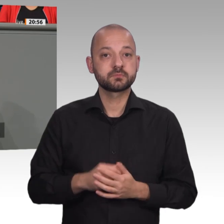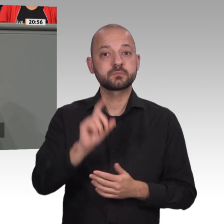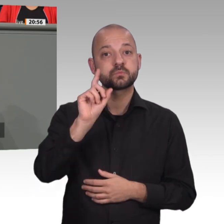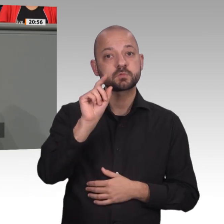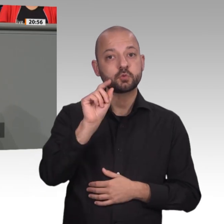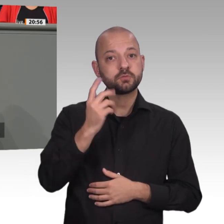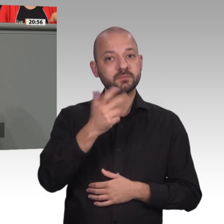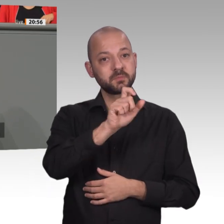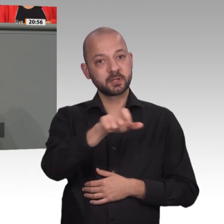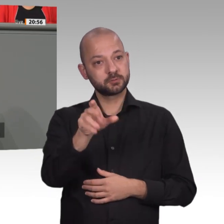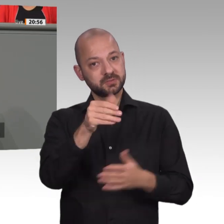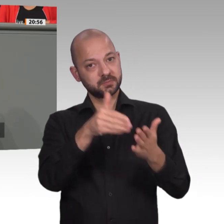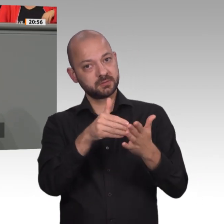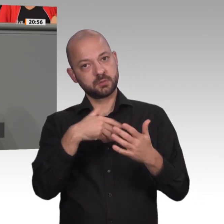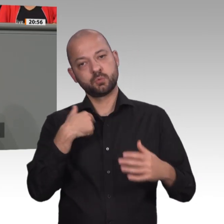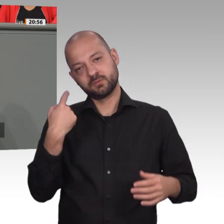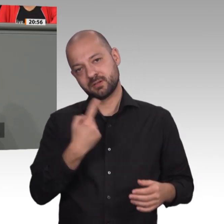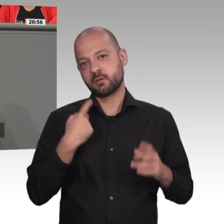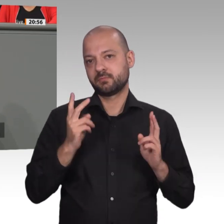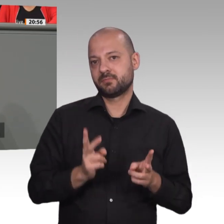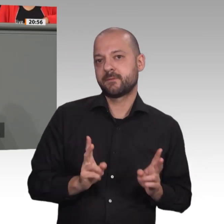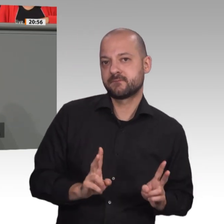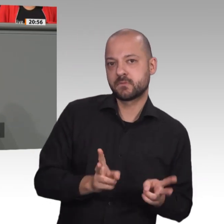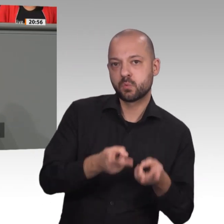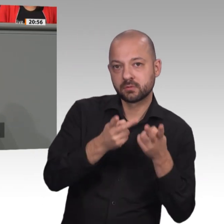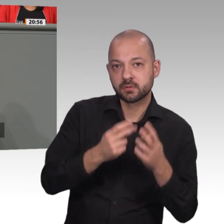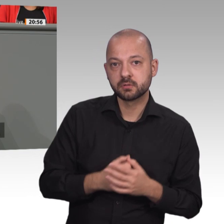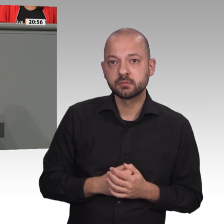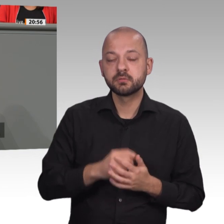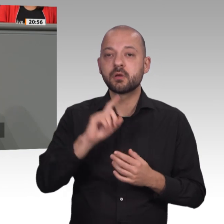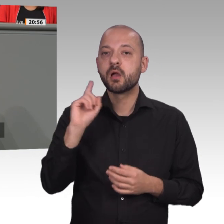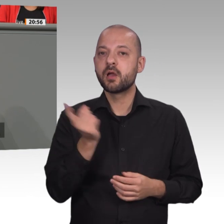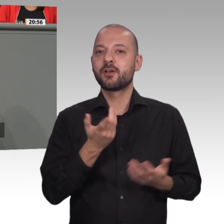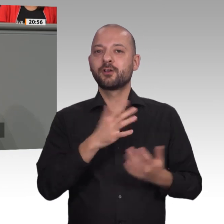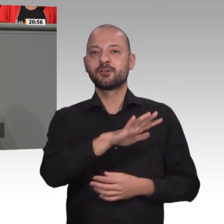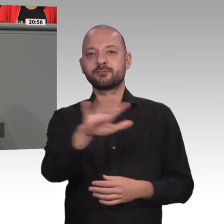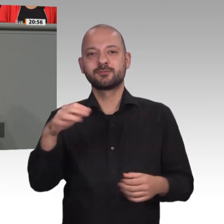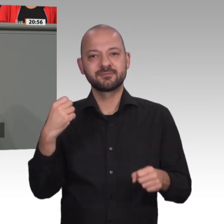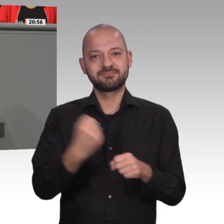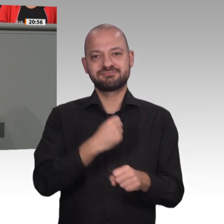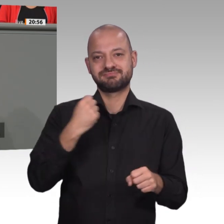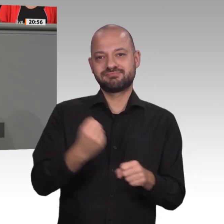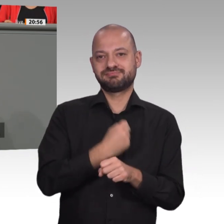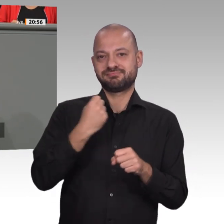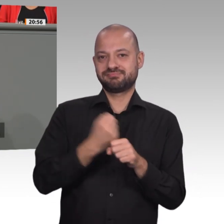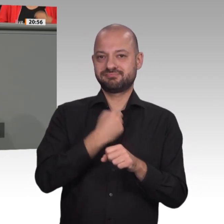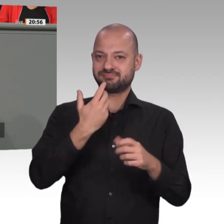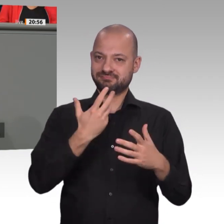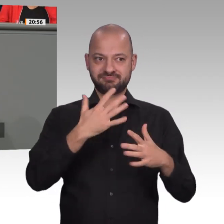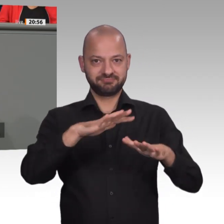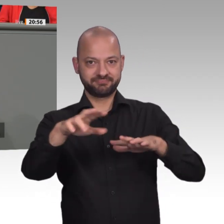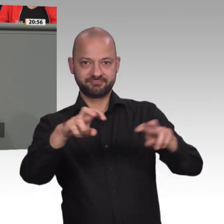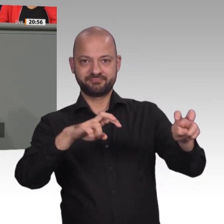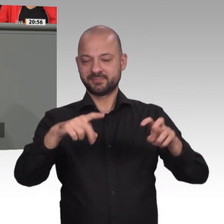schon wesentlich mehr leisten müssen und mehr Probleme haben als Menschen, die keine Beeinträchtigungen haben. Ich sage an dieser Stelle vielen Dank an